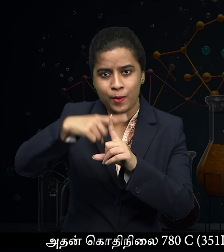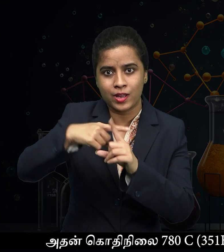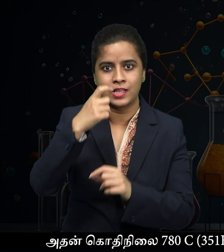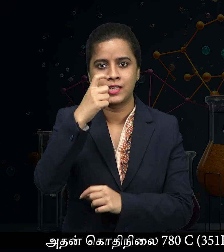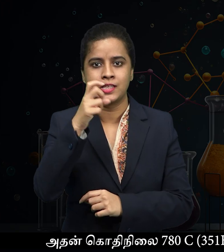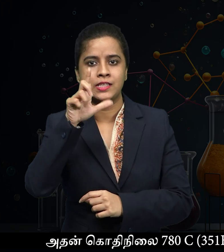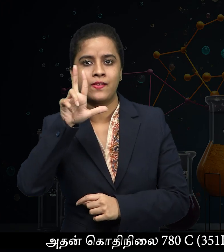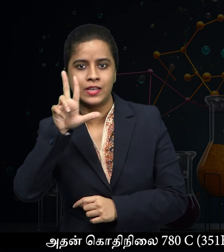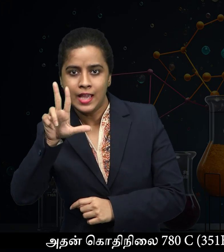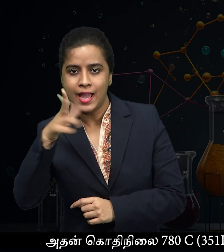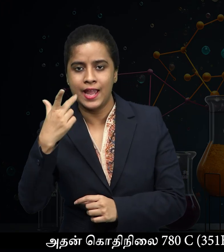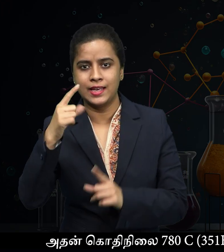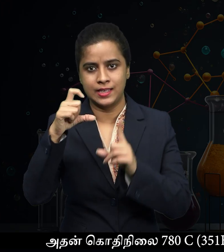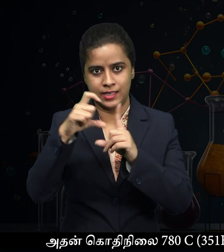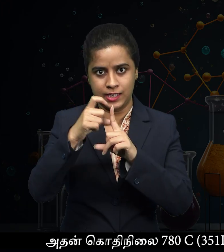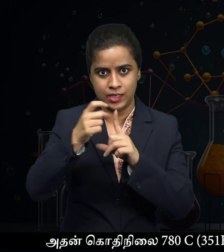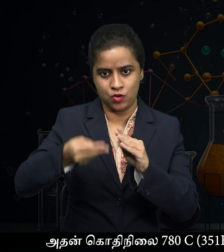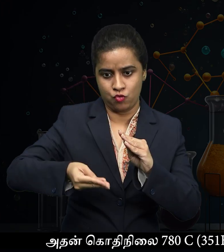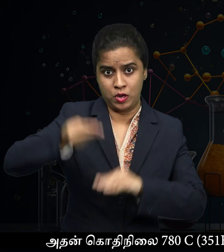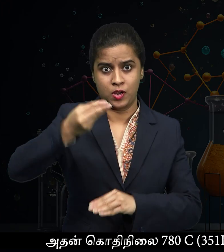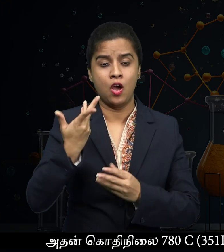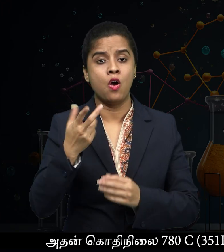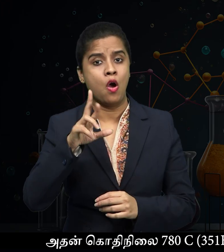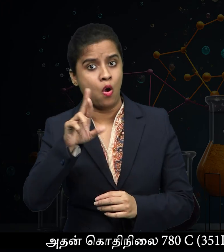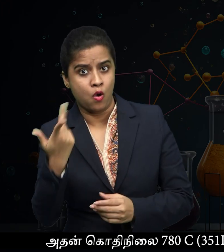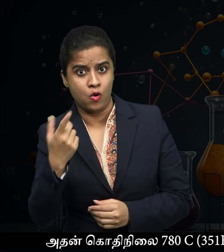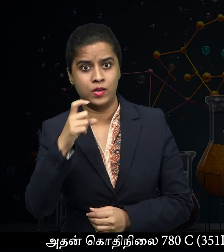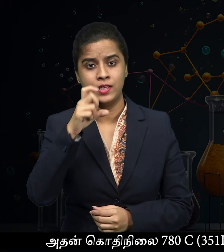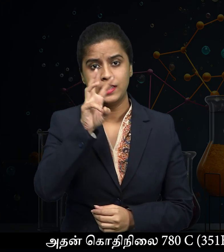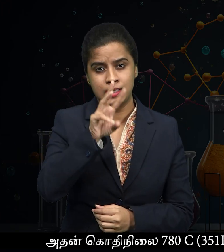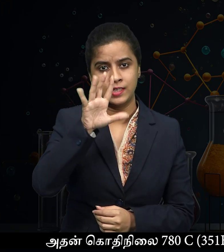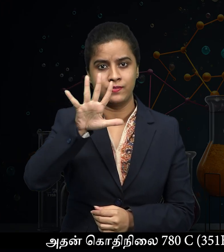அதன் கொதிநிலை 78 டிகிரி செல்சியஸ், அதாவது